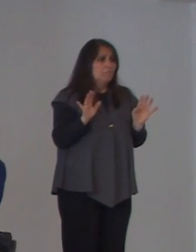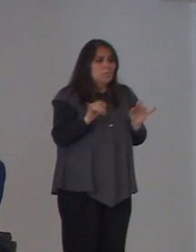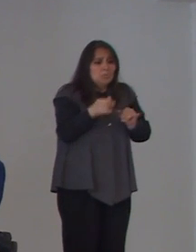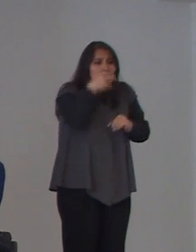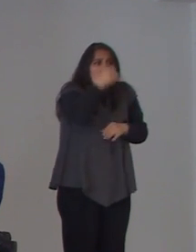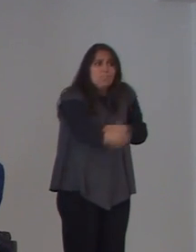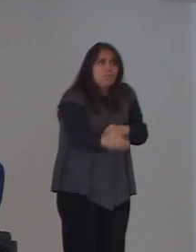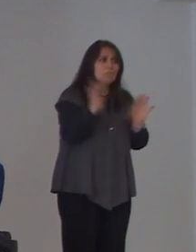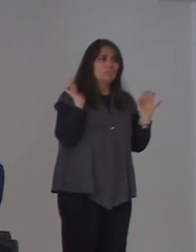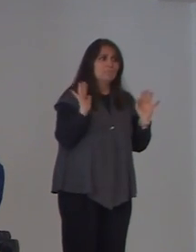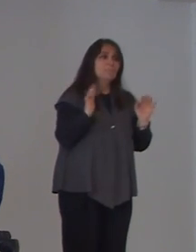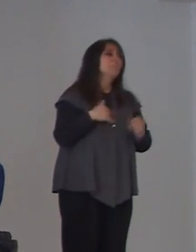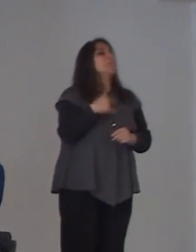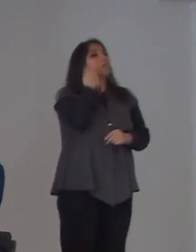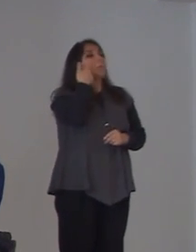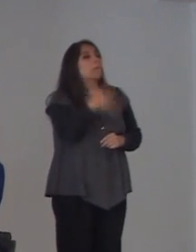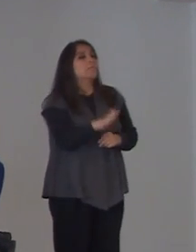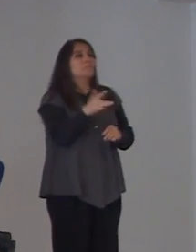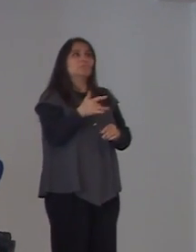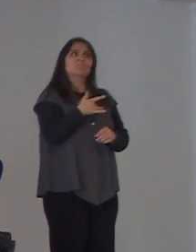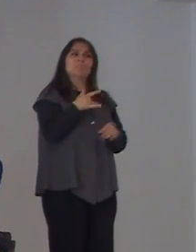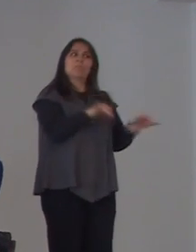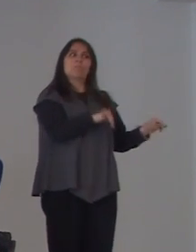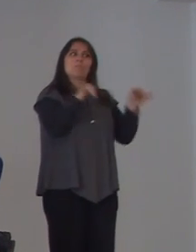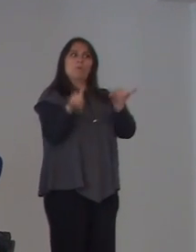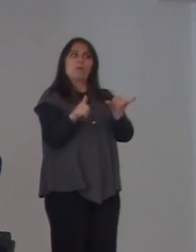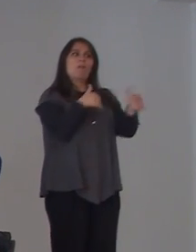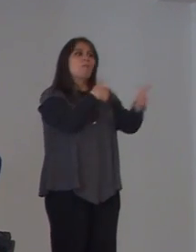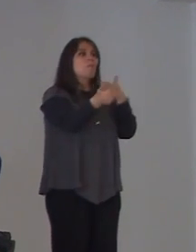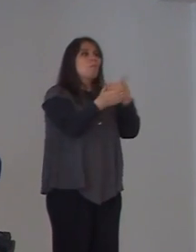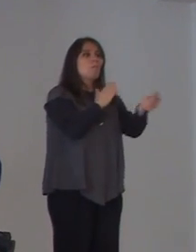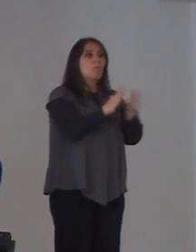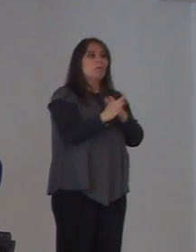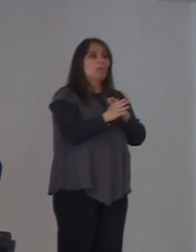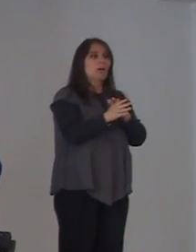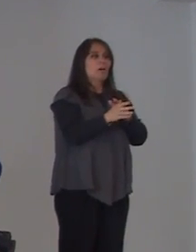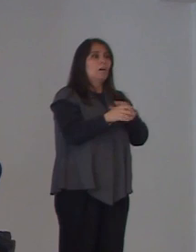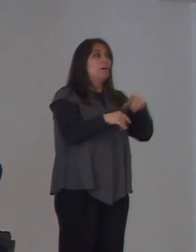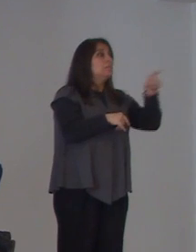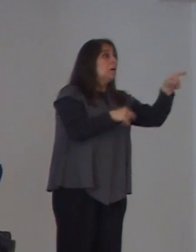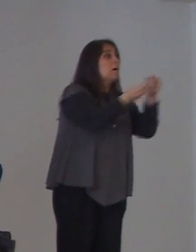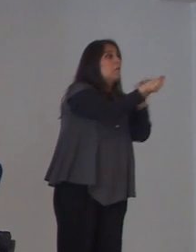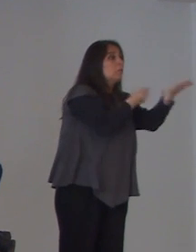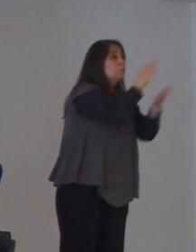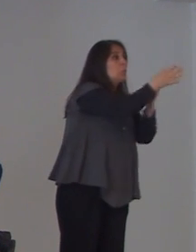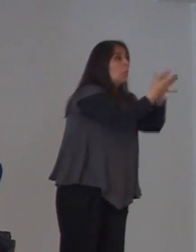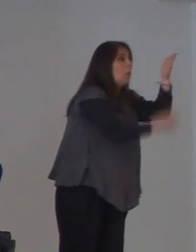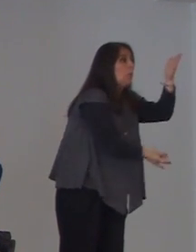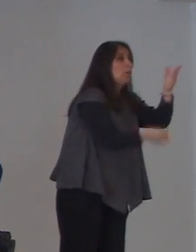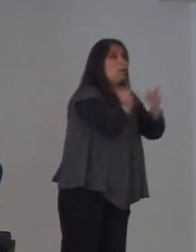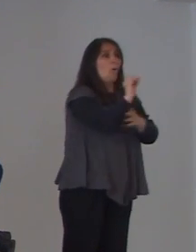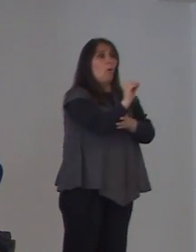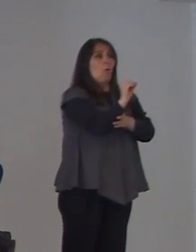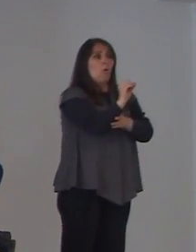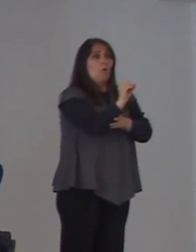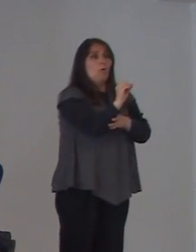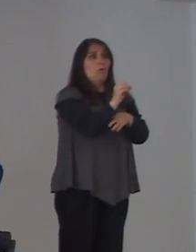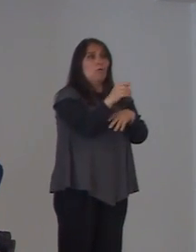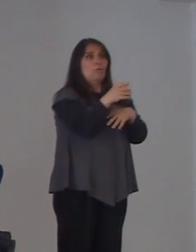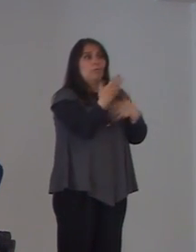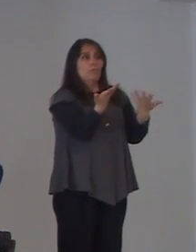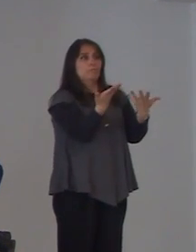muy, muy parecido, sin importar si es del otro extremo, si está en una condición de pobreza, o si el otro está